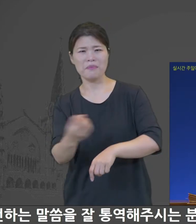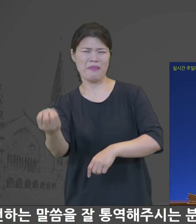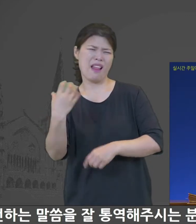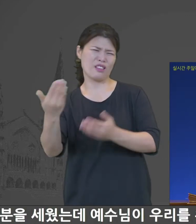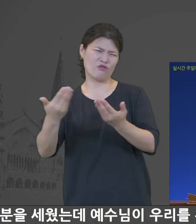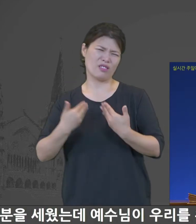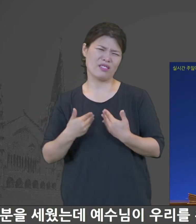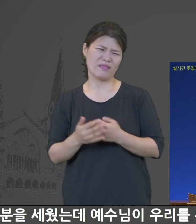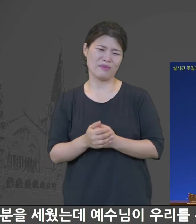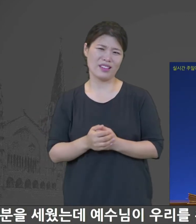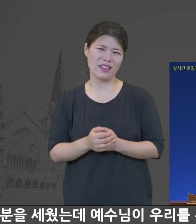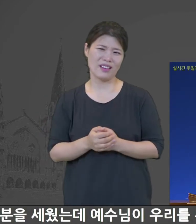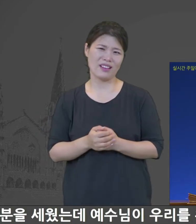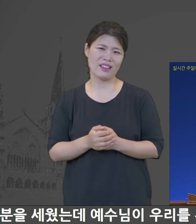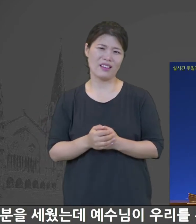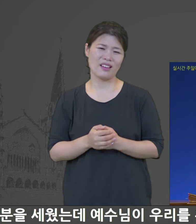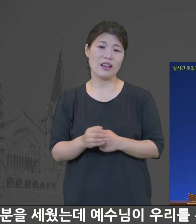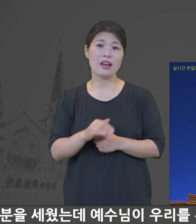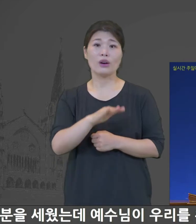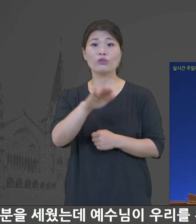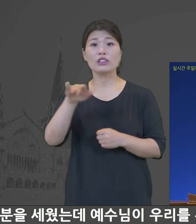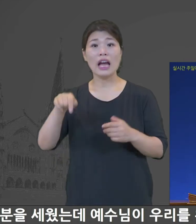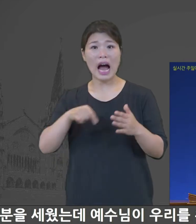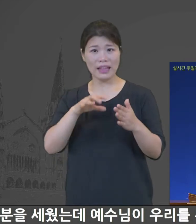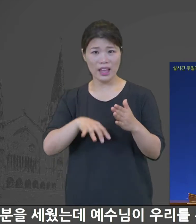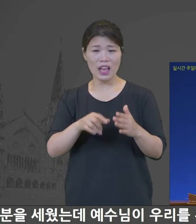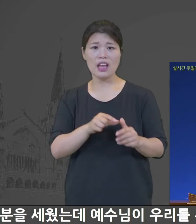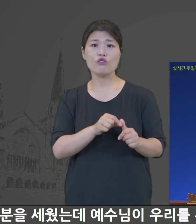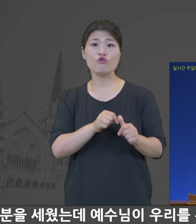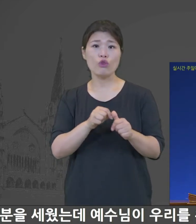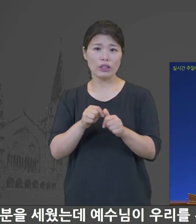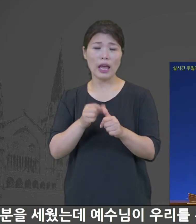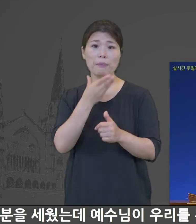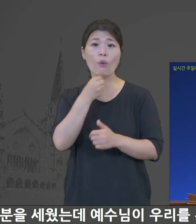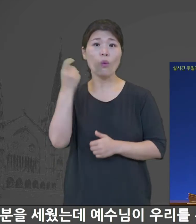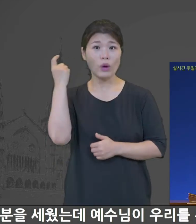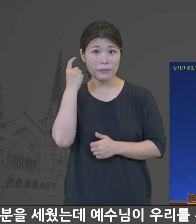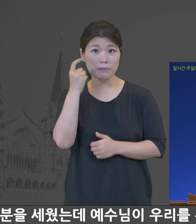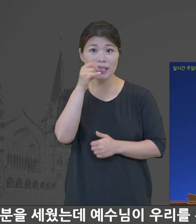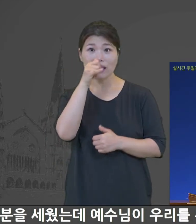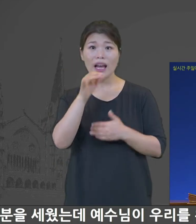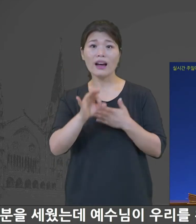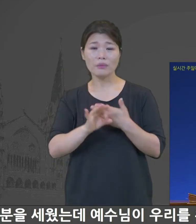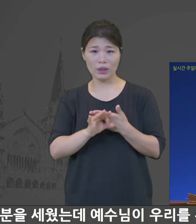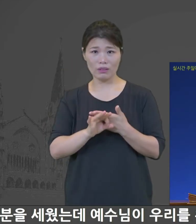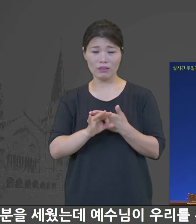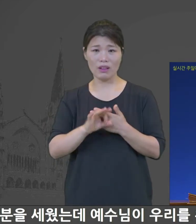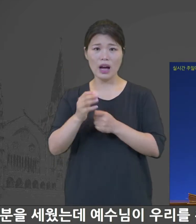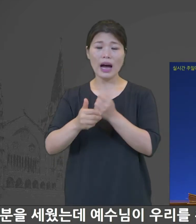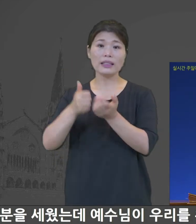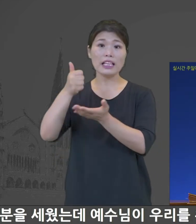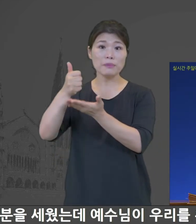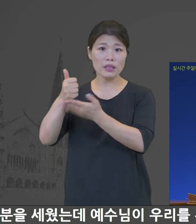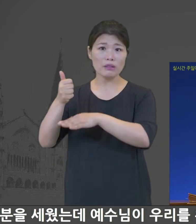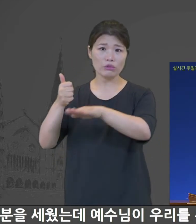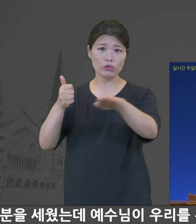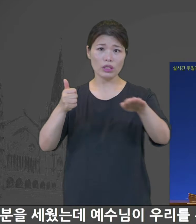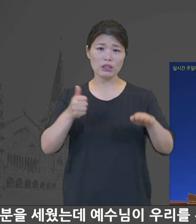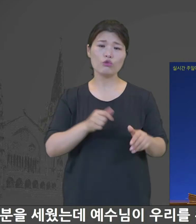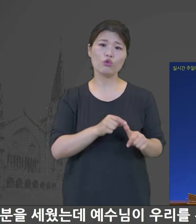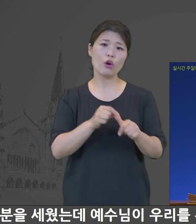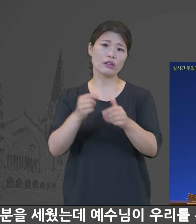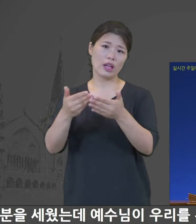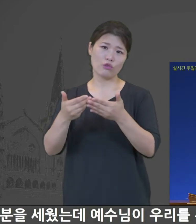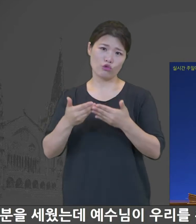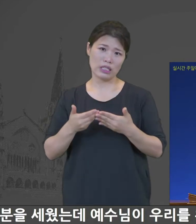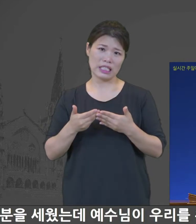그러셨습니다. 우리 안에 구원의 복음이 있다면, 정말 우리 안에 복음이 있다면, 하나님이 우리를 구원하신